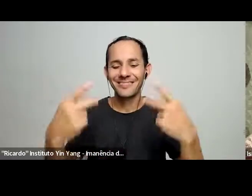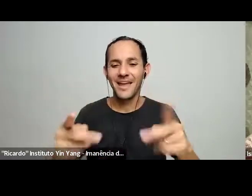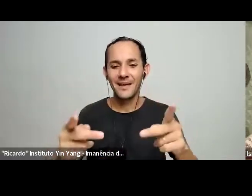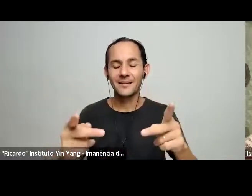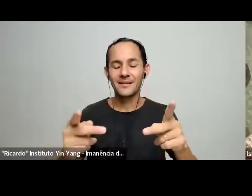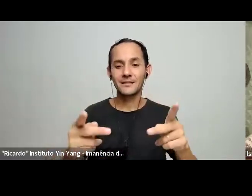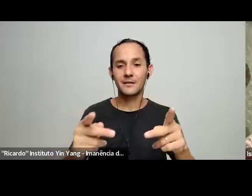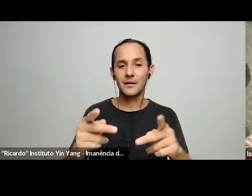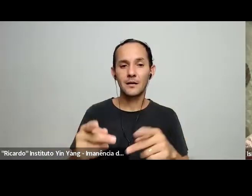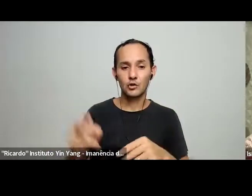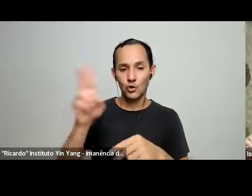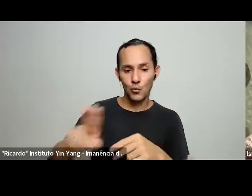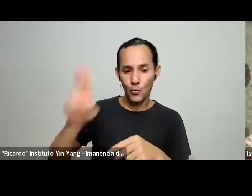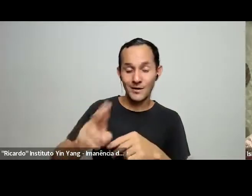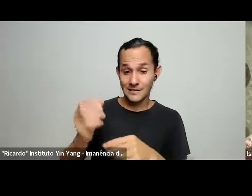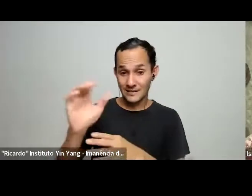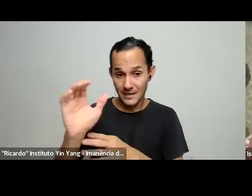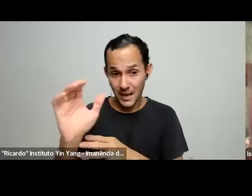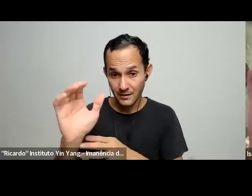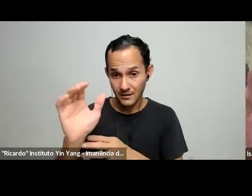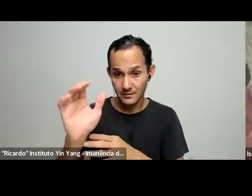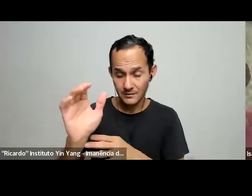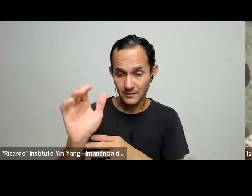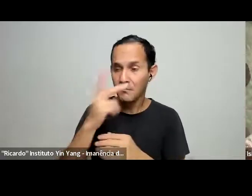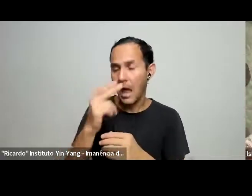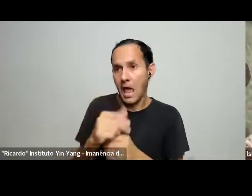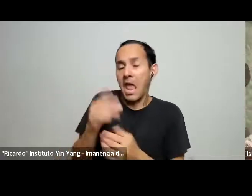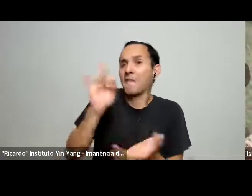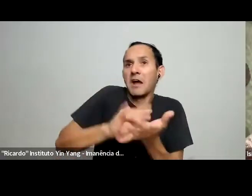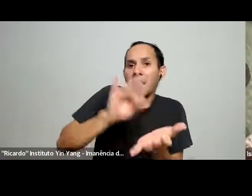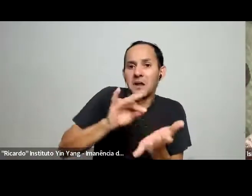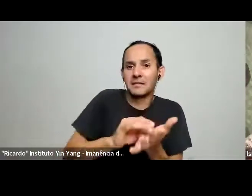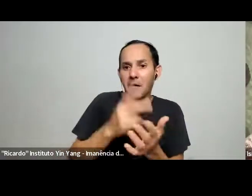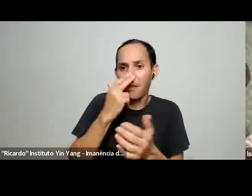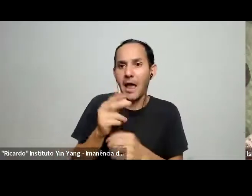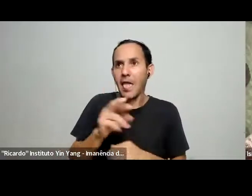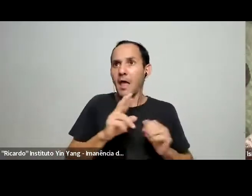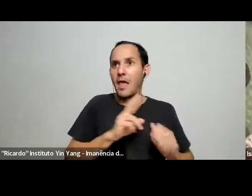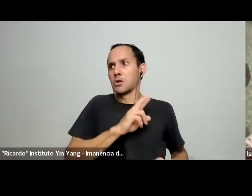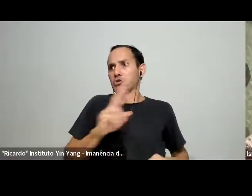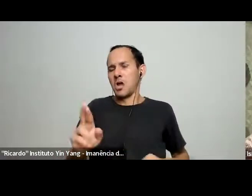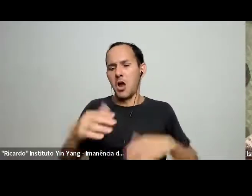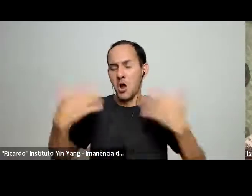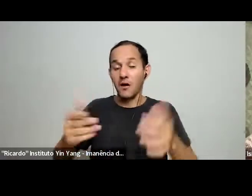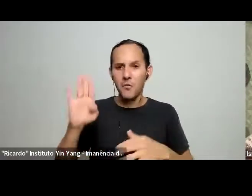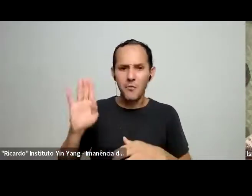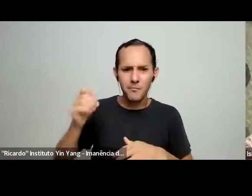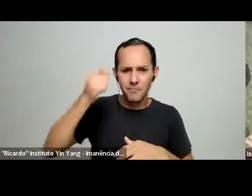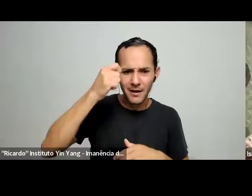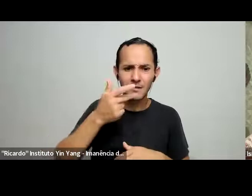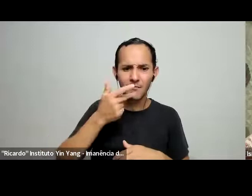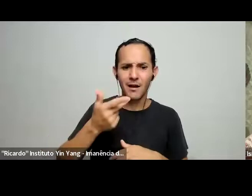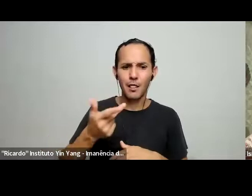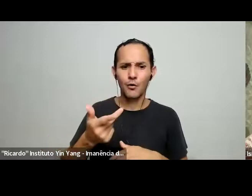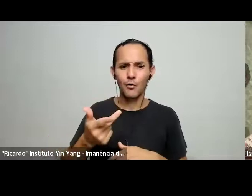dessa utilização da ciência como se fosse a última verdade, que é quase uma religião, que, como Bert Hellinger mesmo disse,